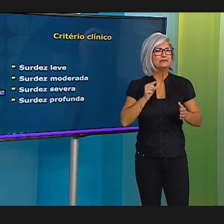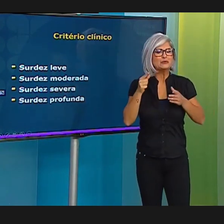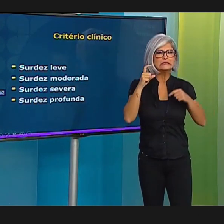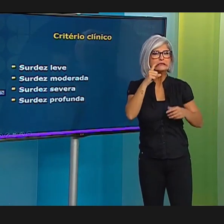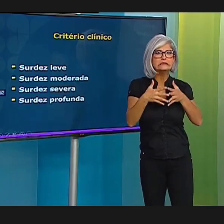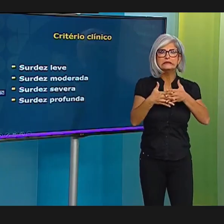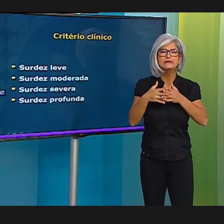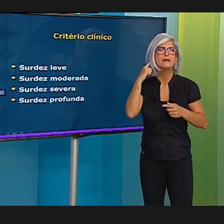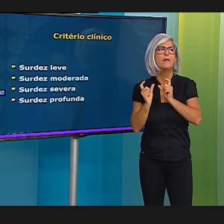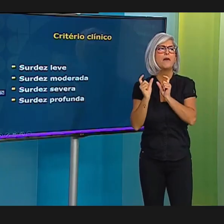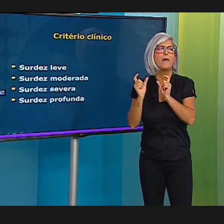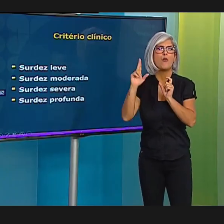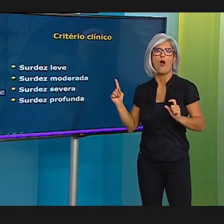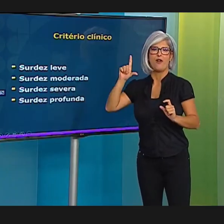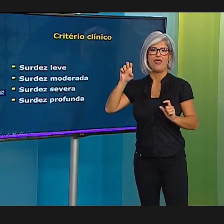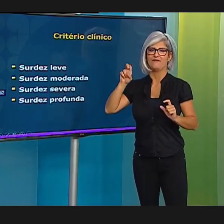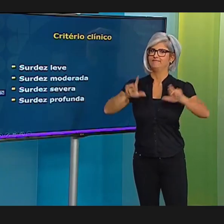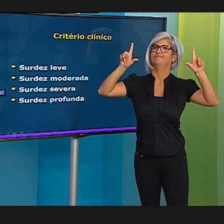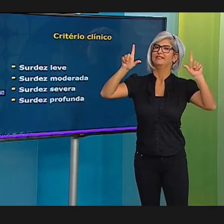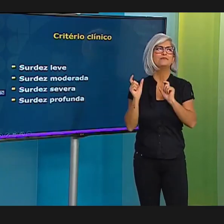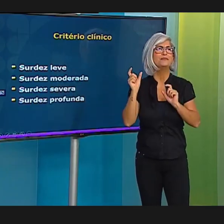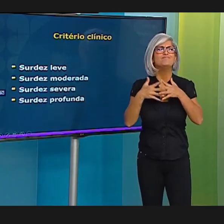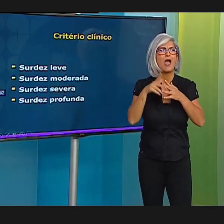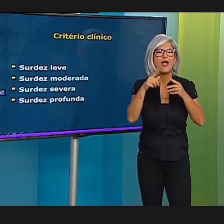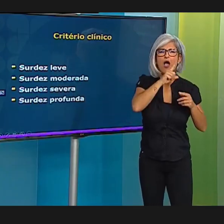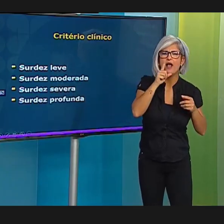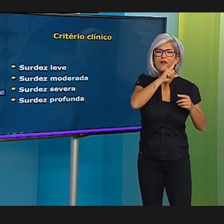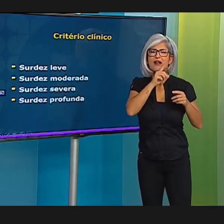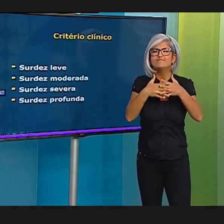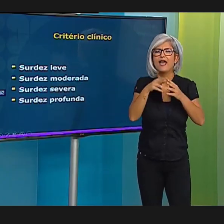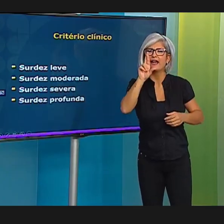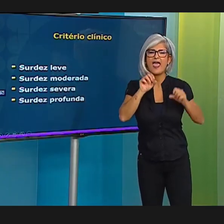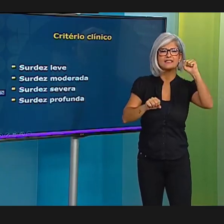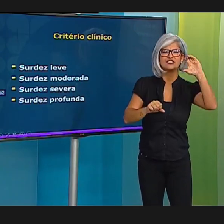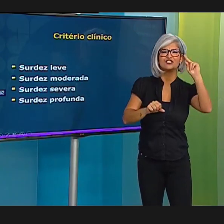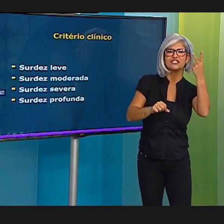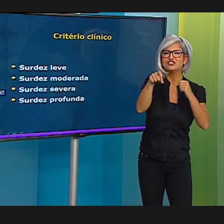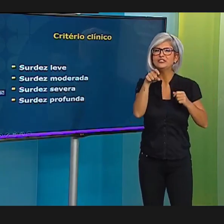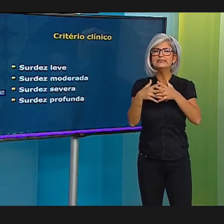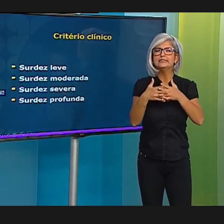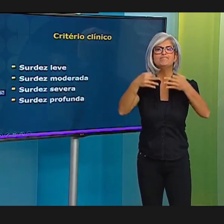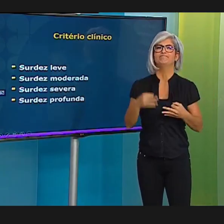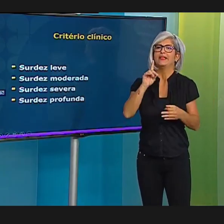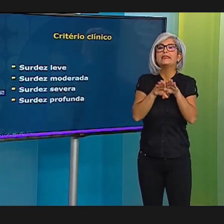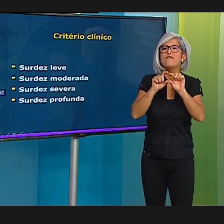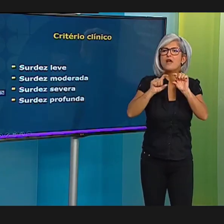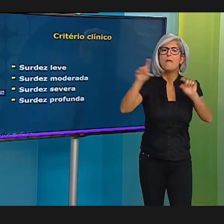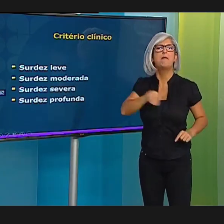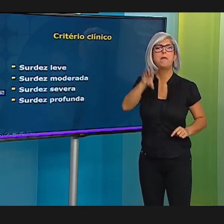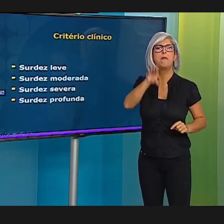Em relação à surdez moderada, esse processo de comunicação através da audição, ela é um pouco mais delicada. Existem algumas falhas. Por exemplo, não se sabe, não consegue observar